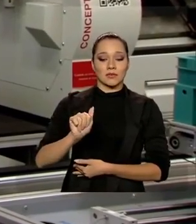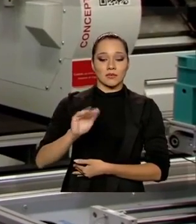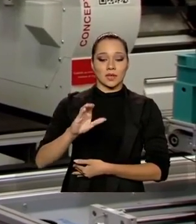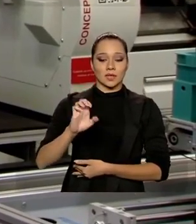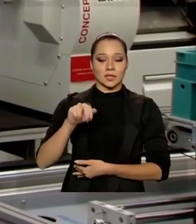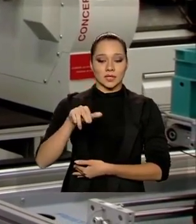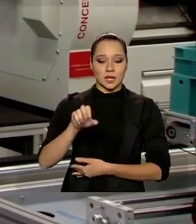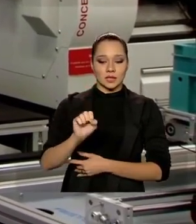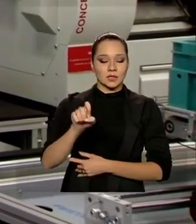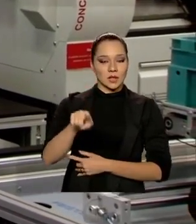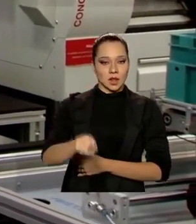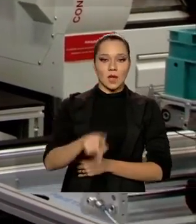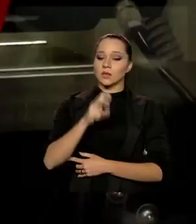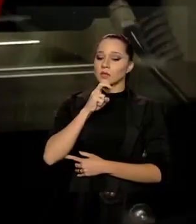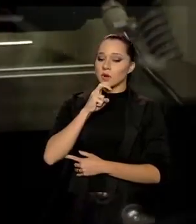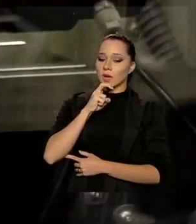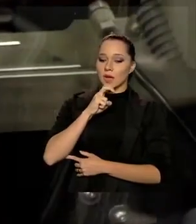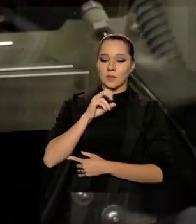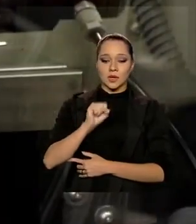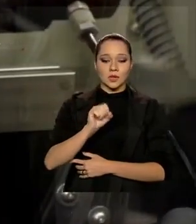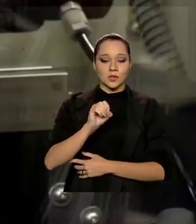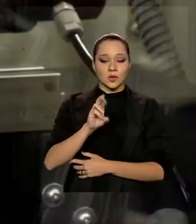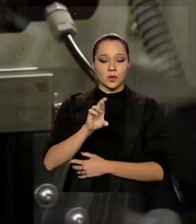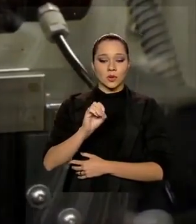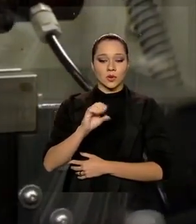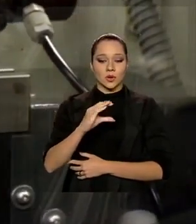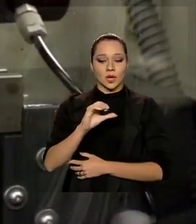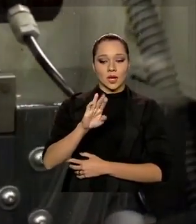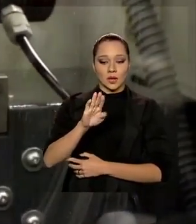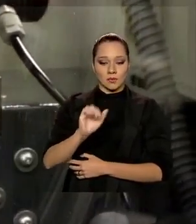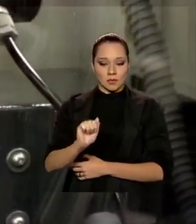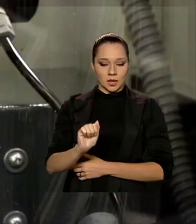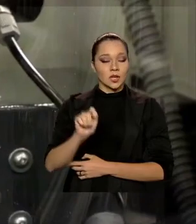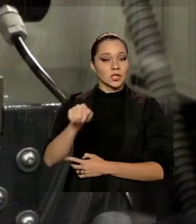Sorocaba. Esse centro universitário, ele já tem parceria com